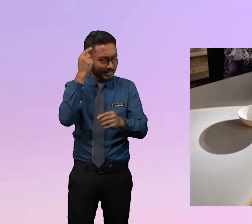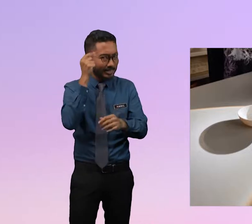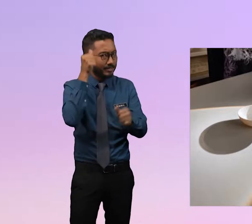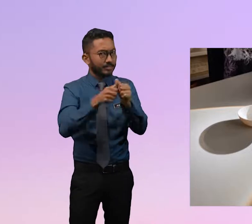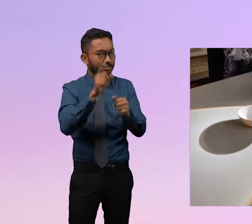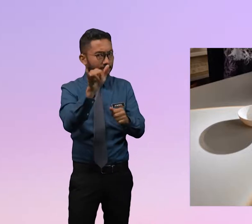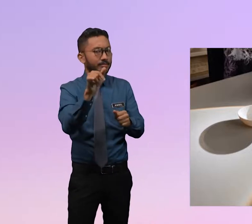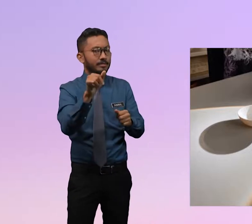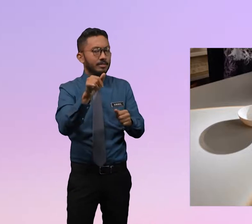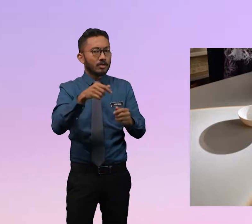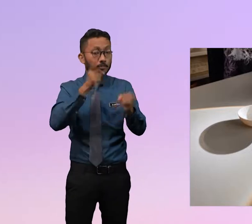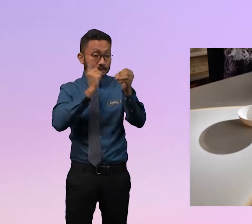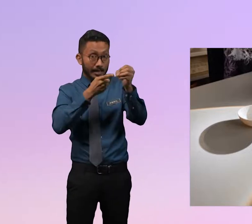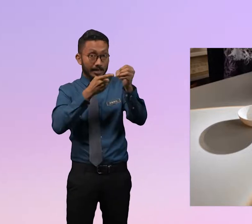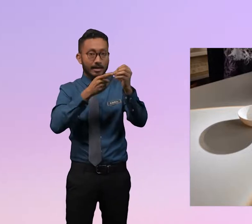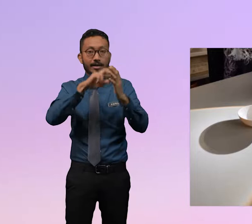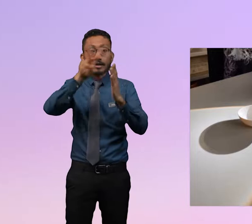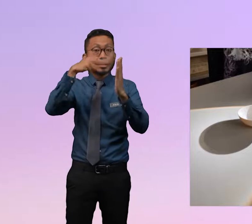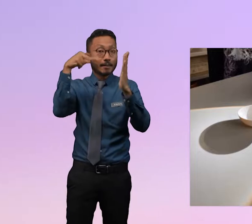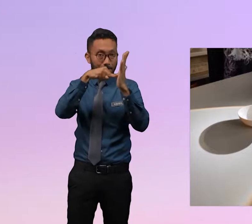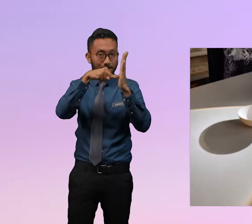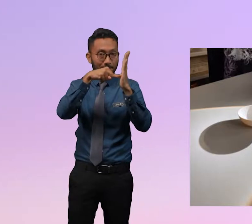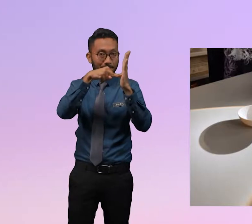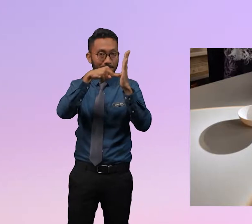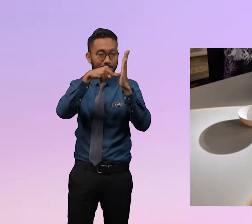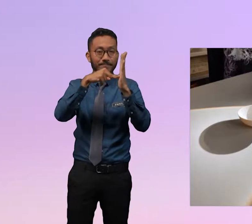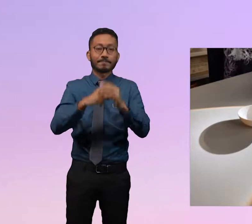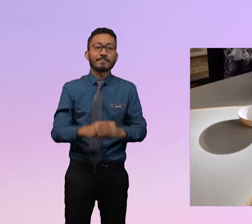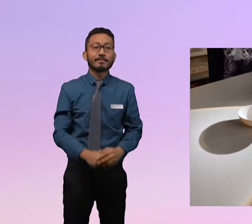Nah, ya, objek legam.